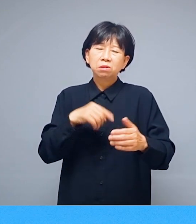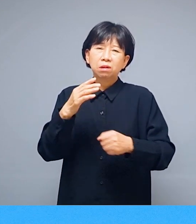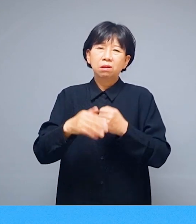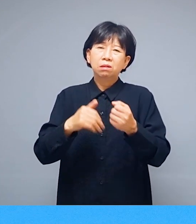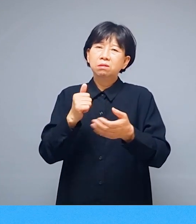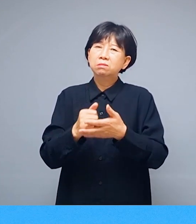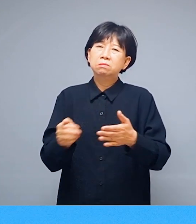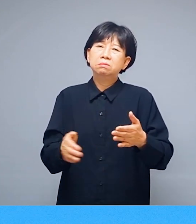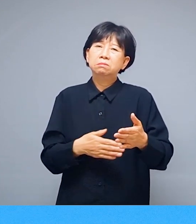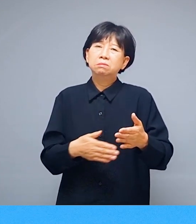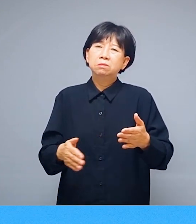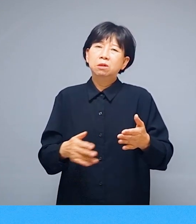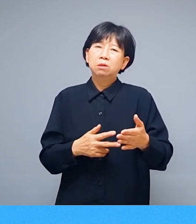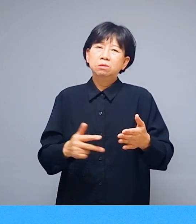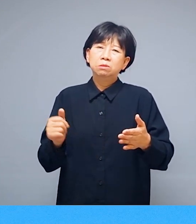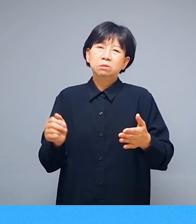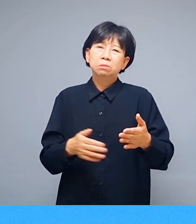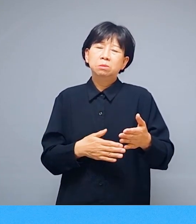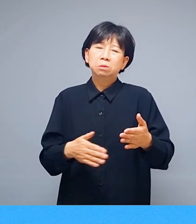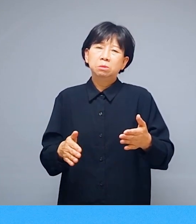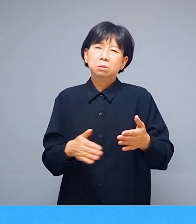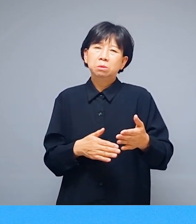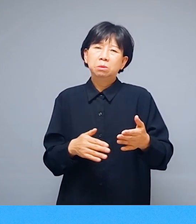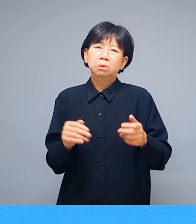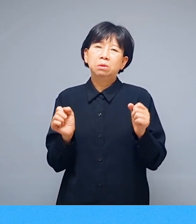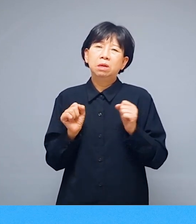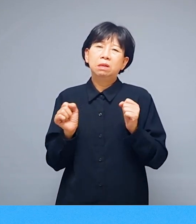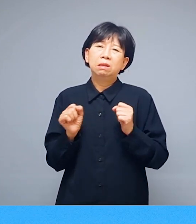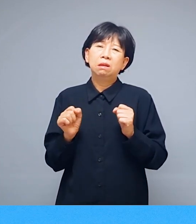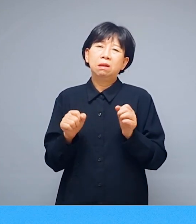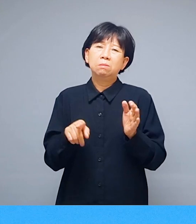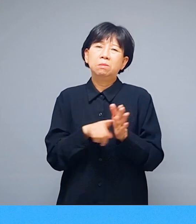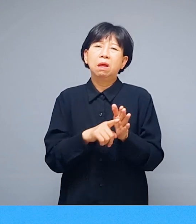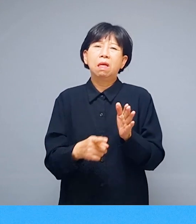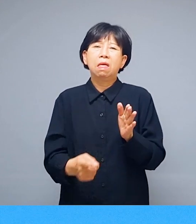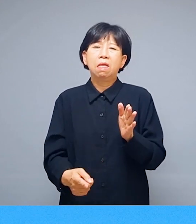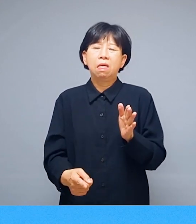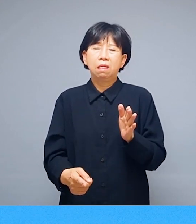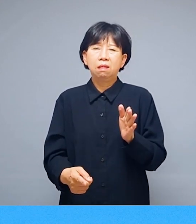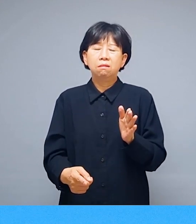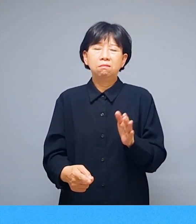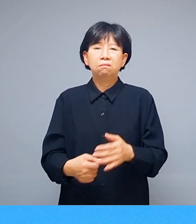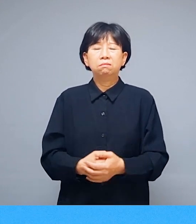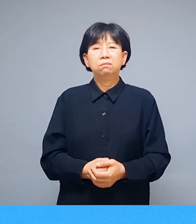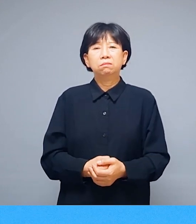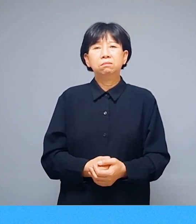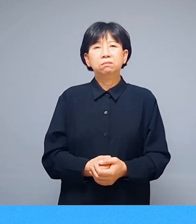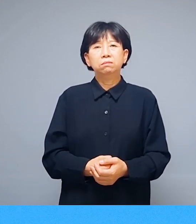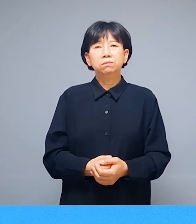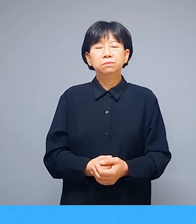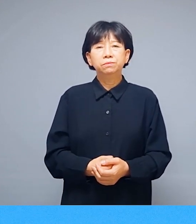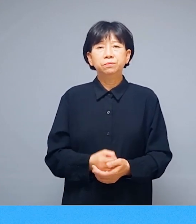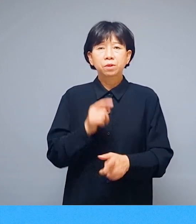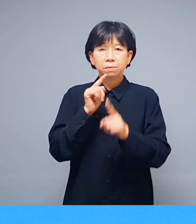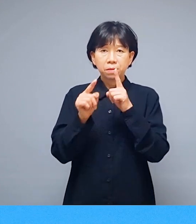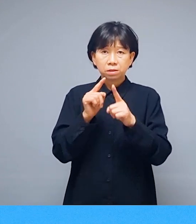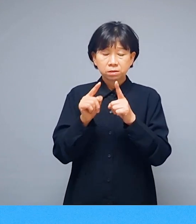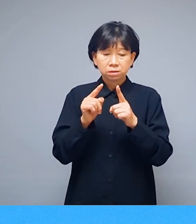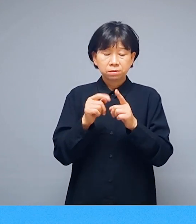곳에서부터 언제부턴가 점점 우리의 신앙이 무너져 가고 있는 거죠. 여러분, 이